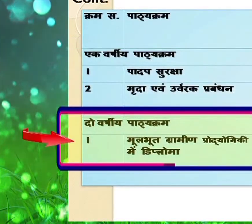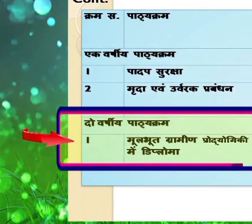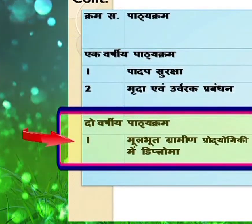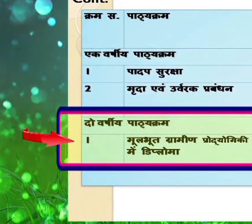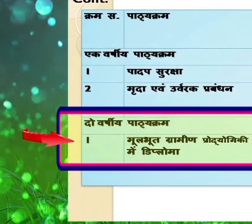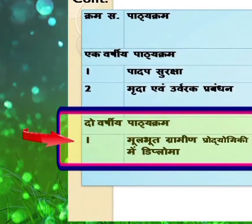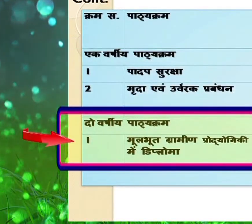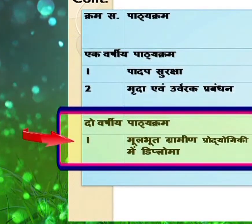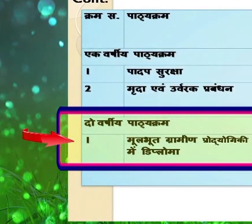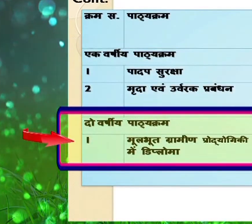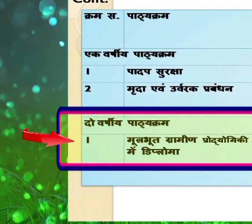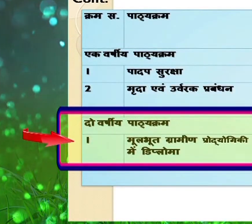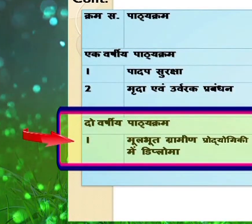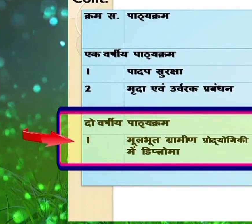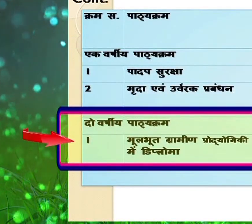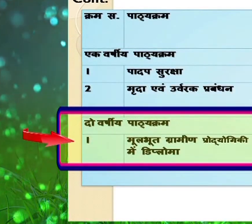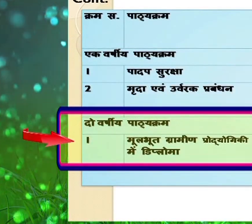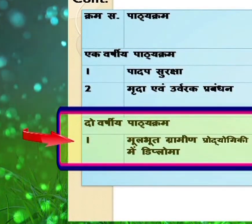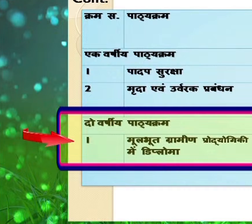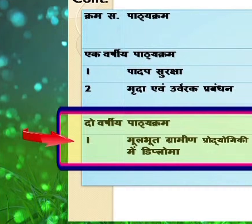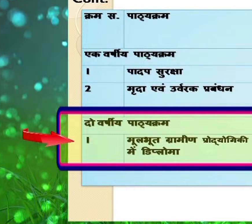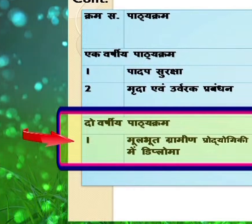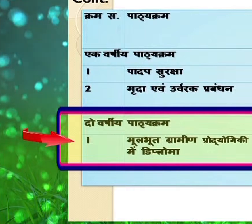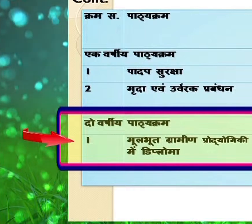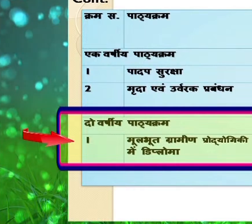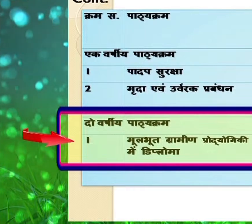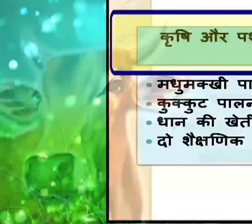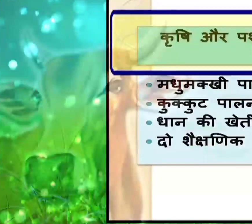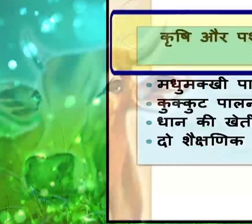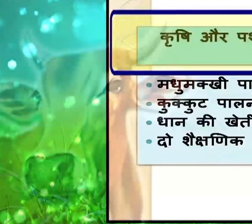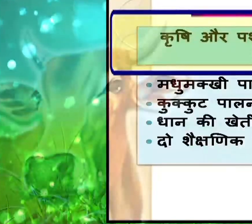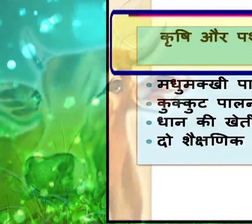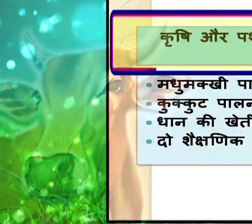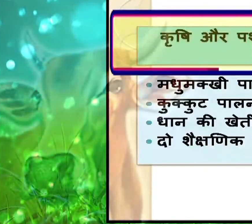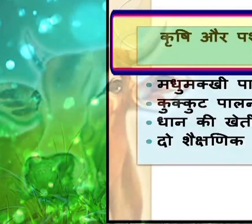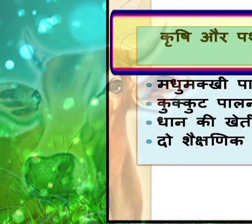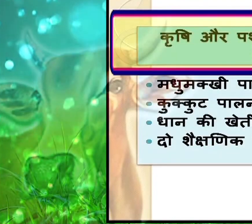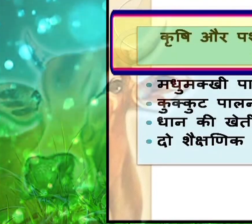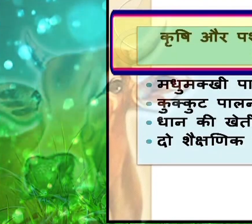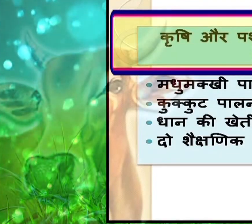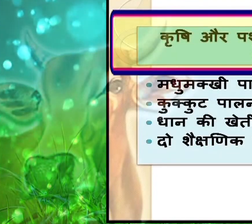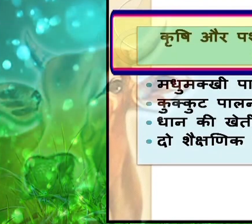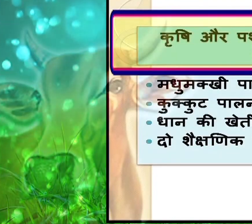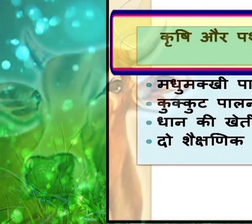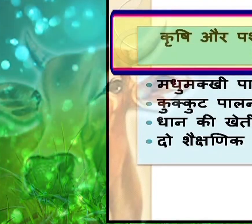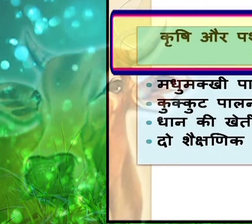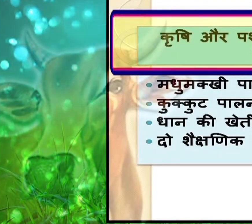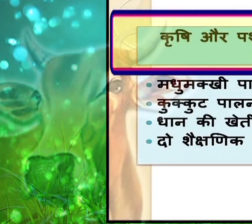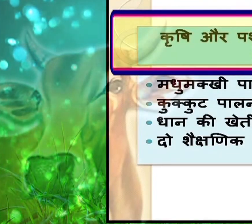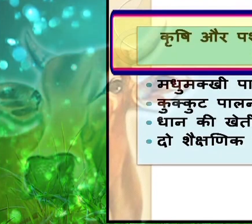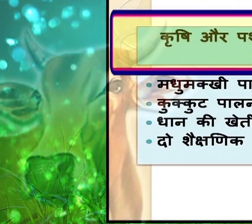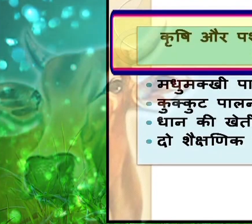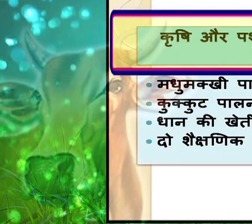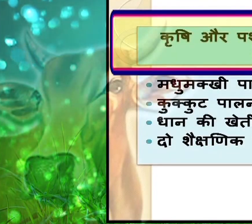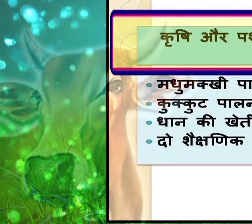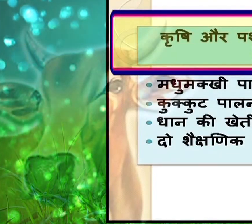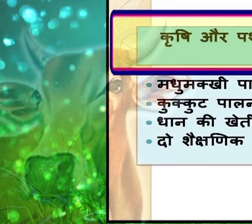ग्रामीण प्रौद्योगिकी में डिप्लोमा 2 वर्षीय पाठ्यक्रम है। NIOS ने कृषि और पशुपालन में माध्यमिक स्तर